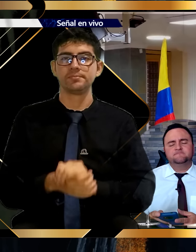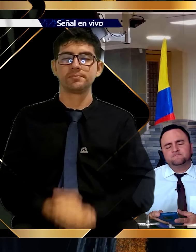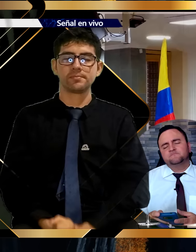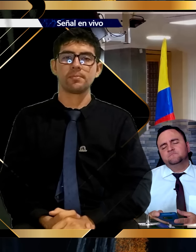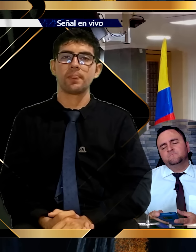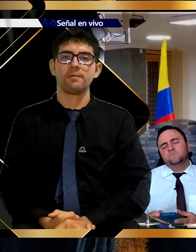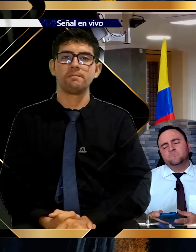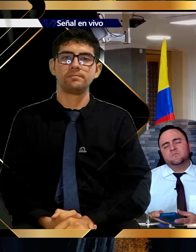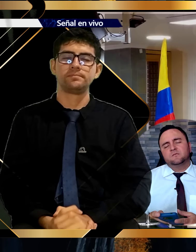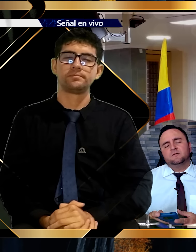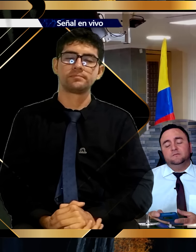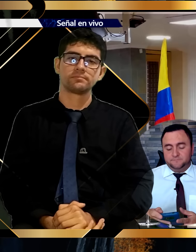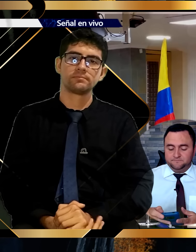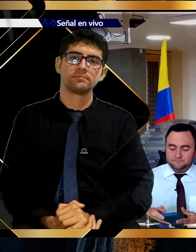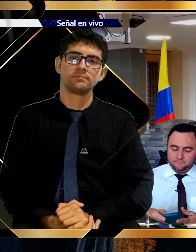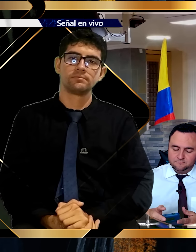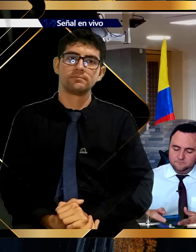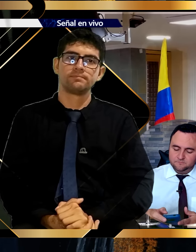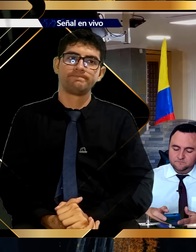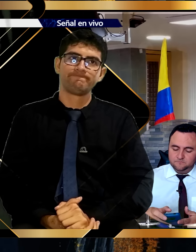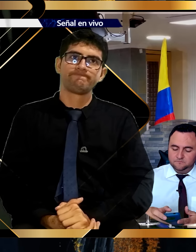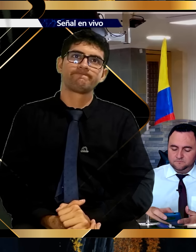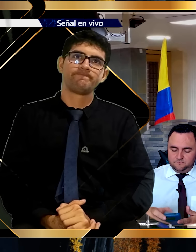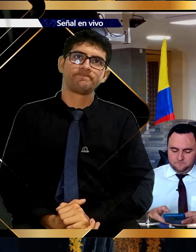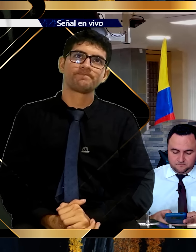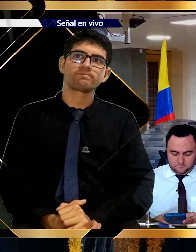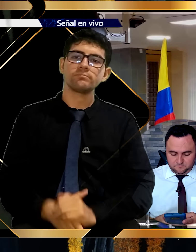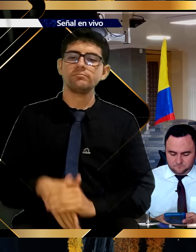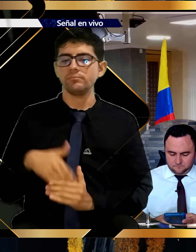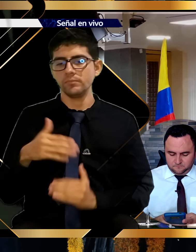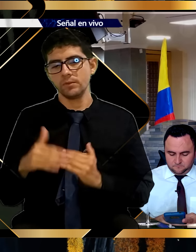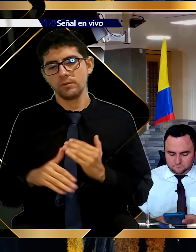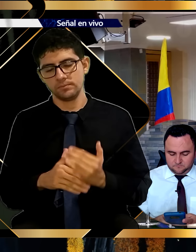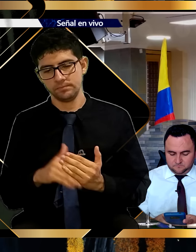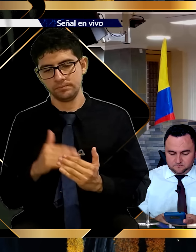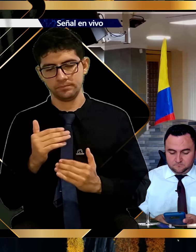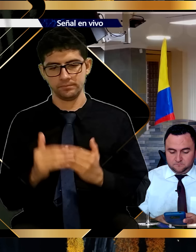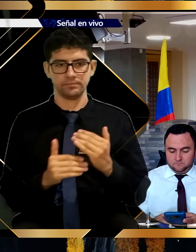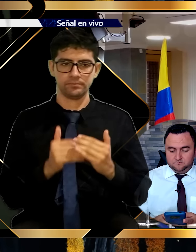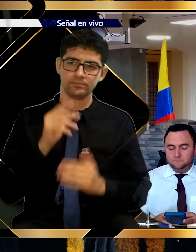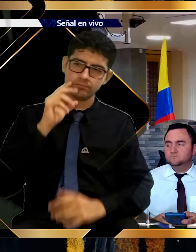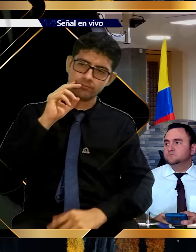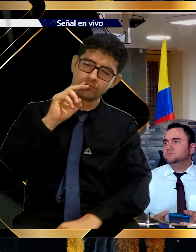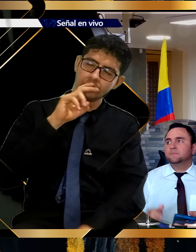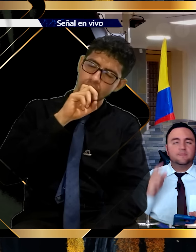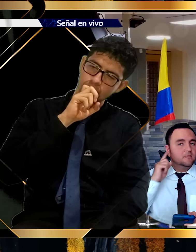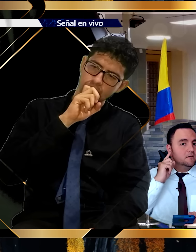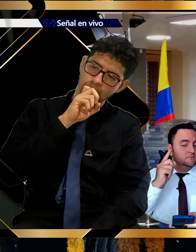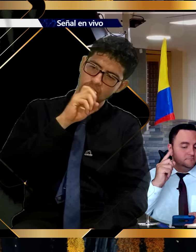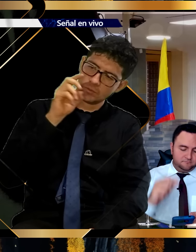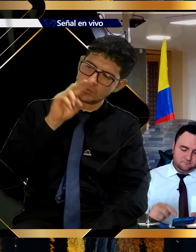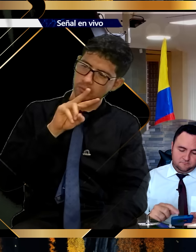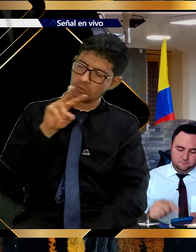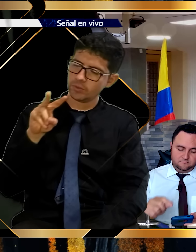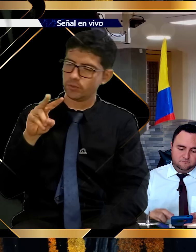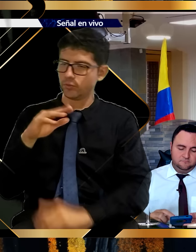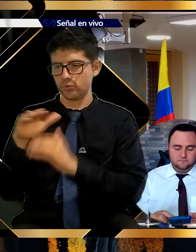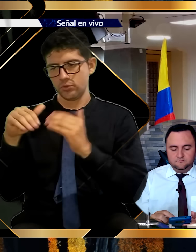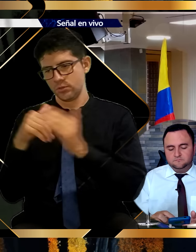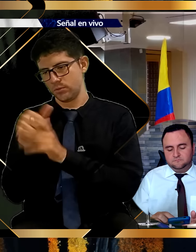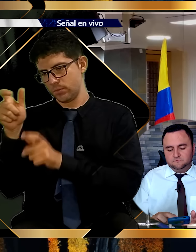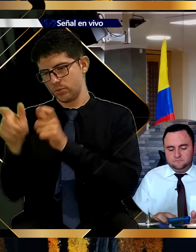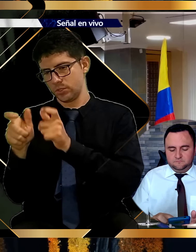Amén. Y uno se va dando cuenta de ciertas evoluciones que vive la iglesia, la gente y